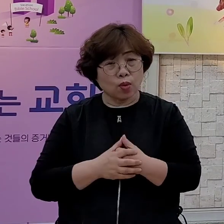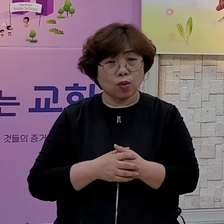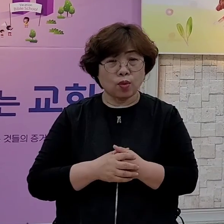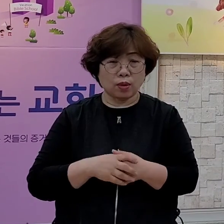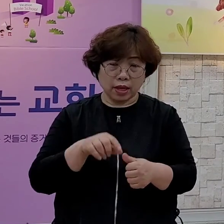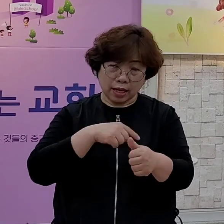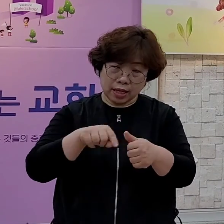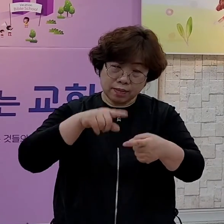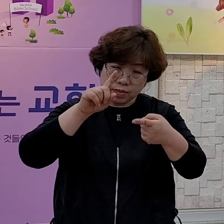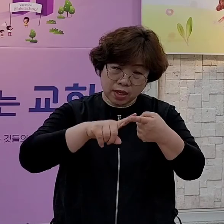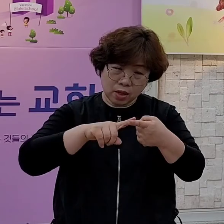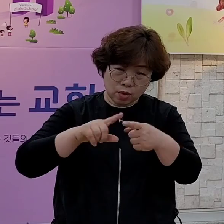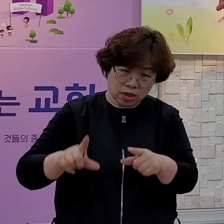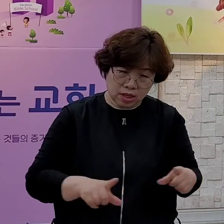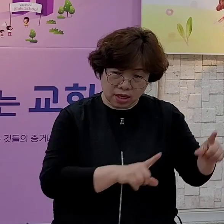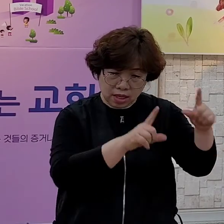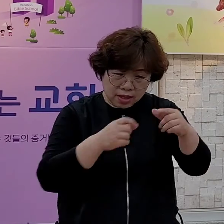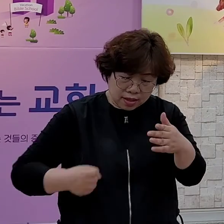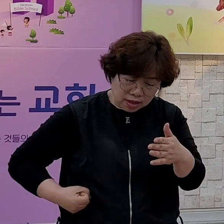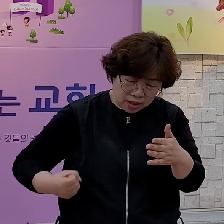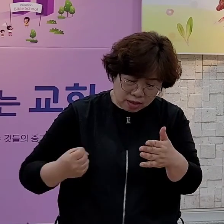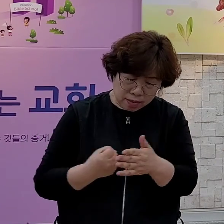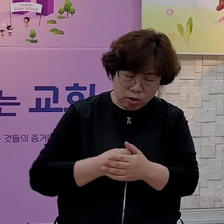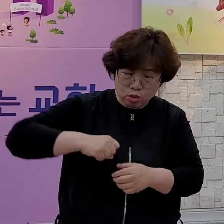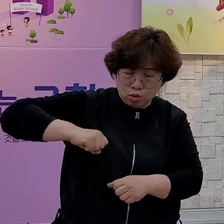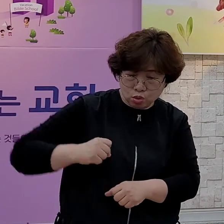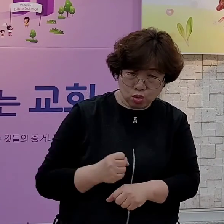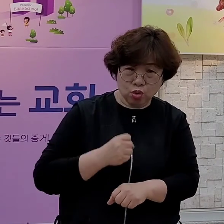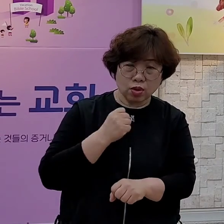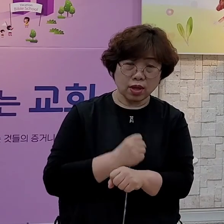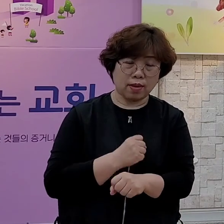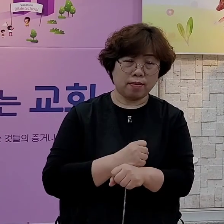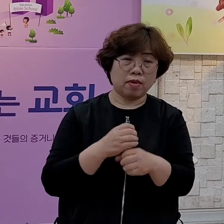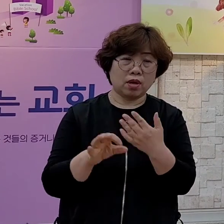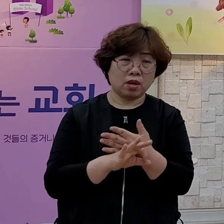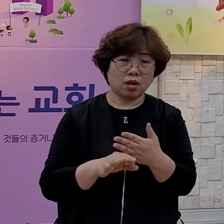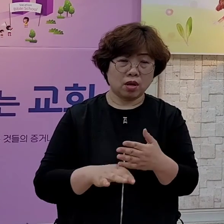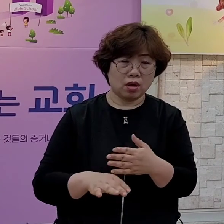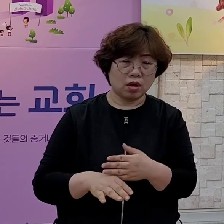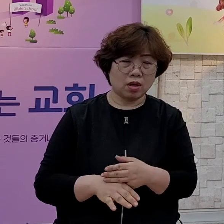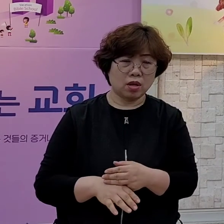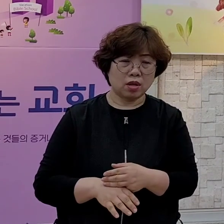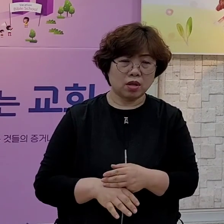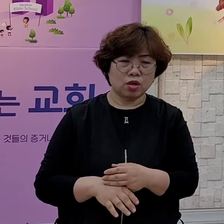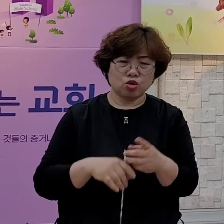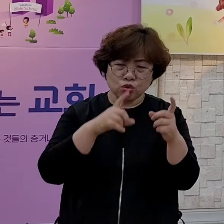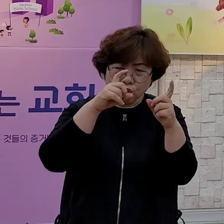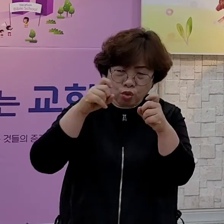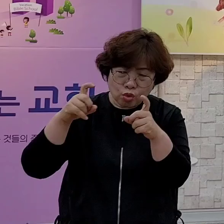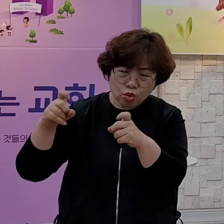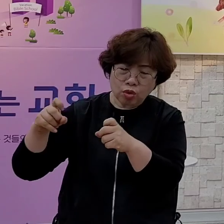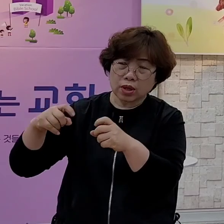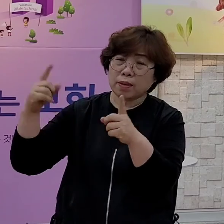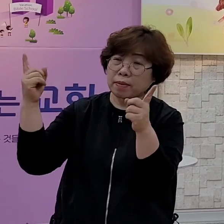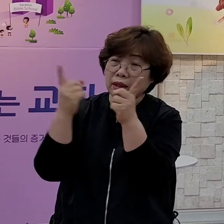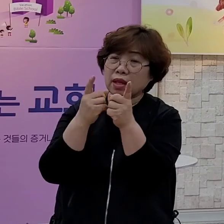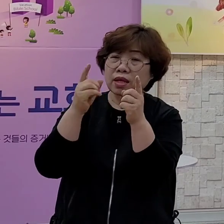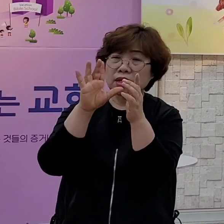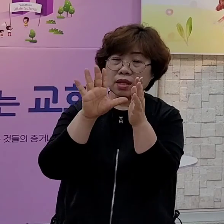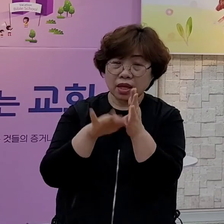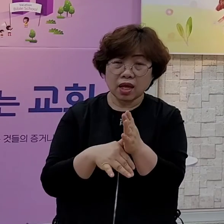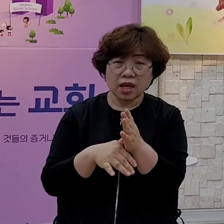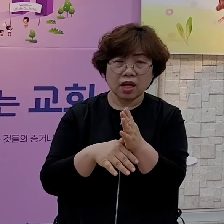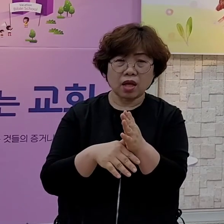살기로 다짐하고 순종하며 나가야 돼. 우리에게 누구에게나 유혹이 오지만 누구나 넘어지는 건 아니거든요.